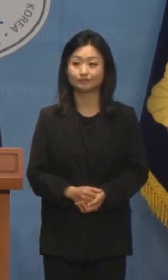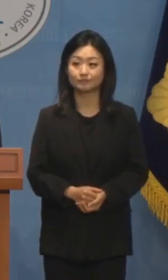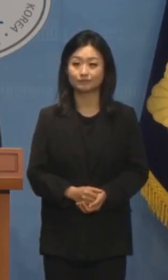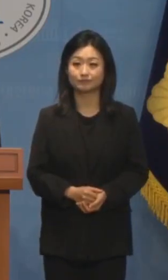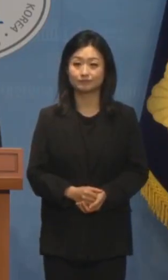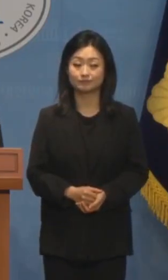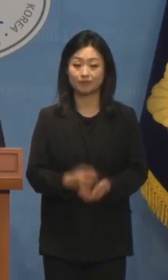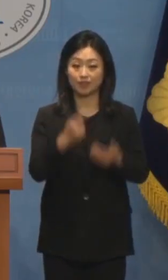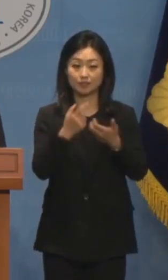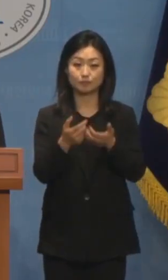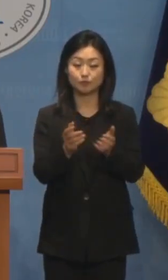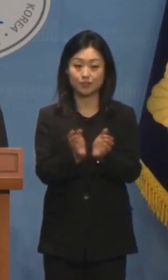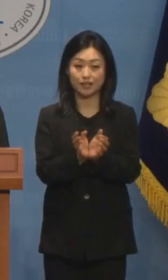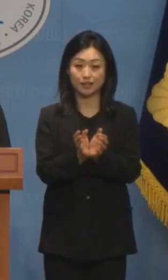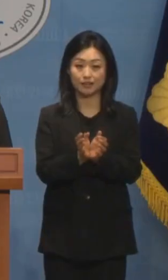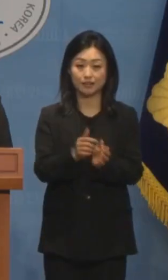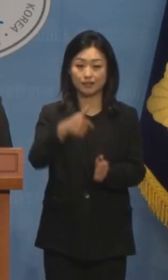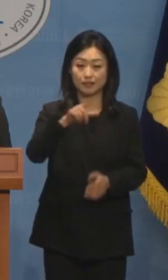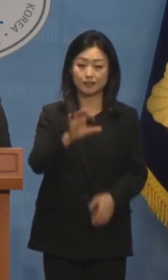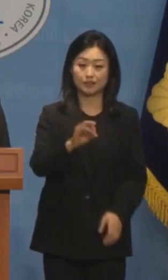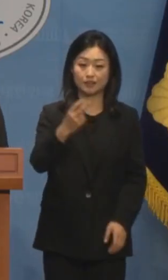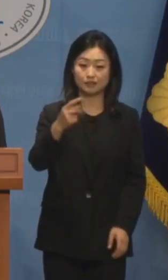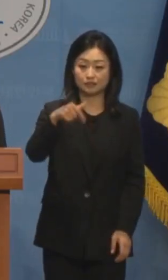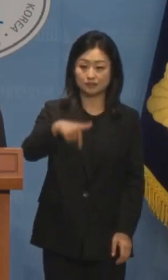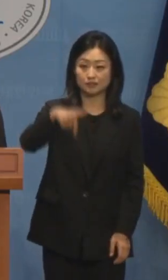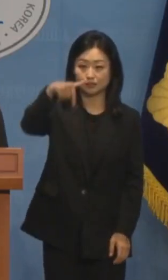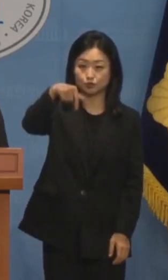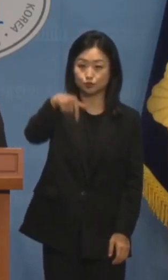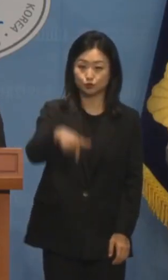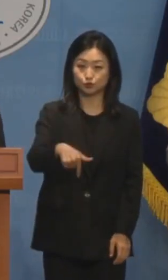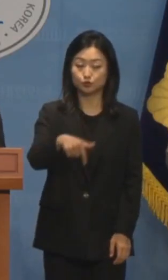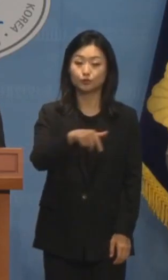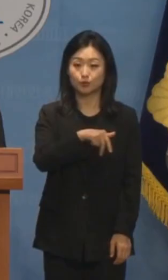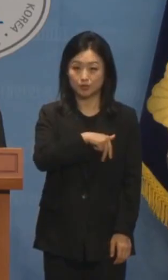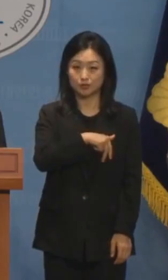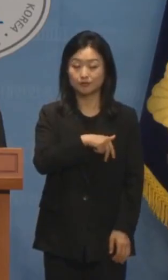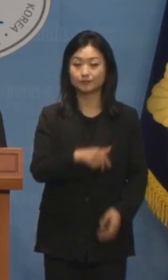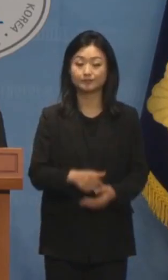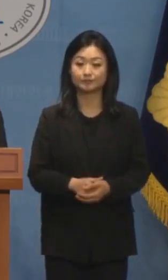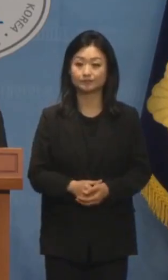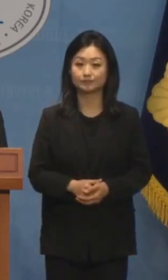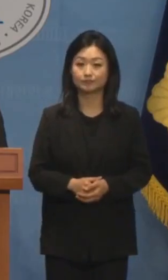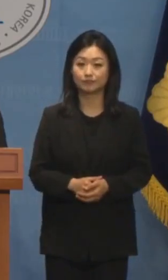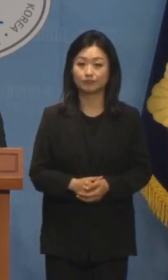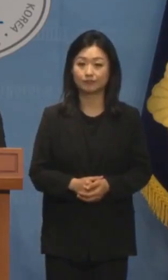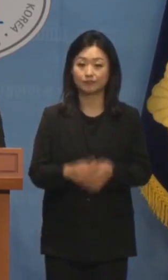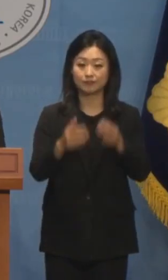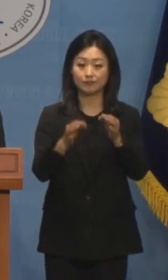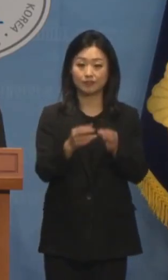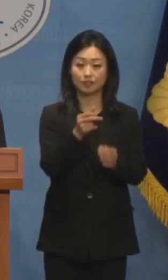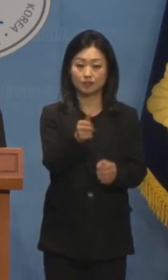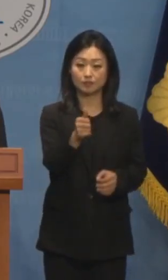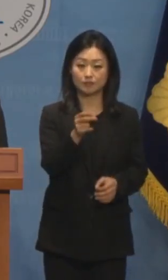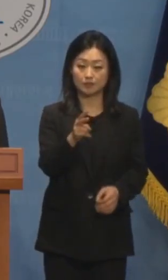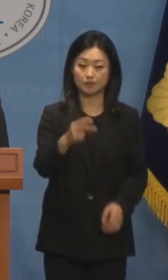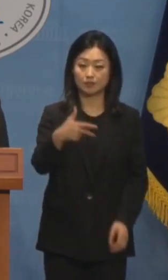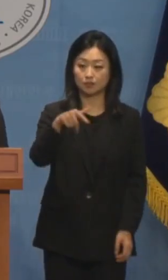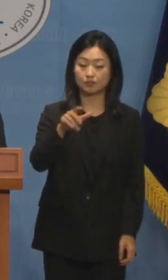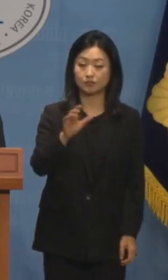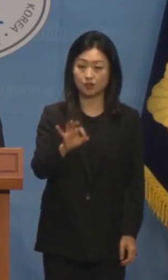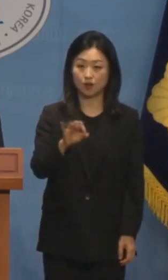네, 더불어민주당의 강두구 의원님 오셨습니다. 네, 그리고 김현정 의원님